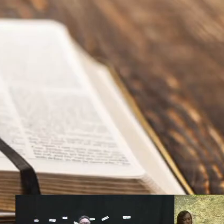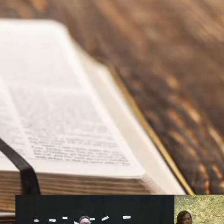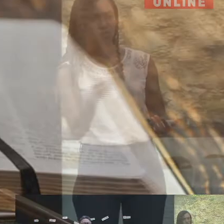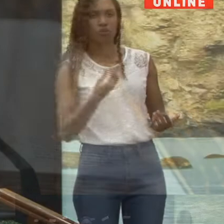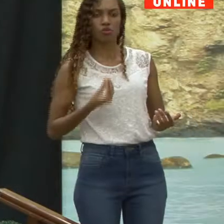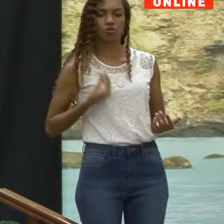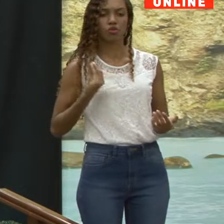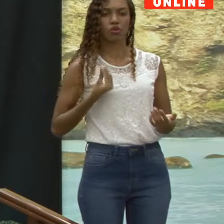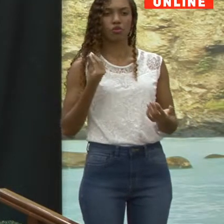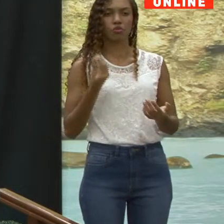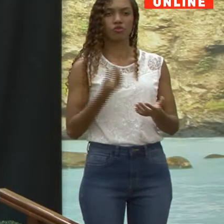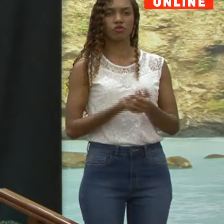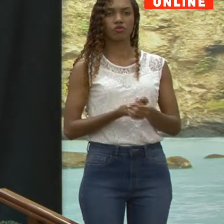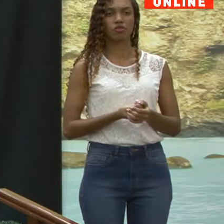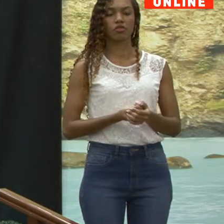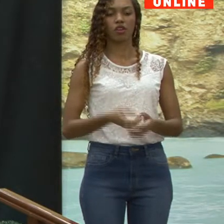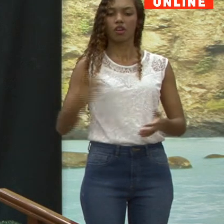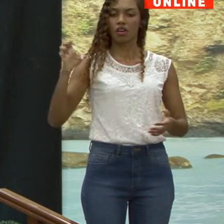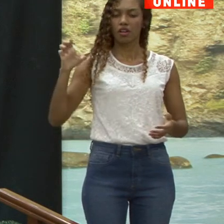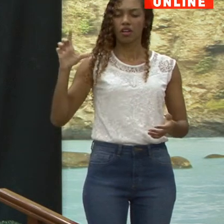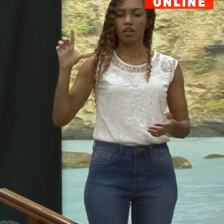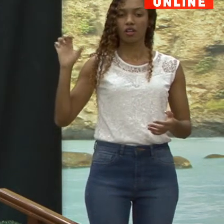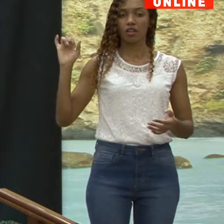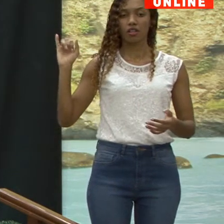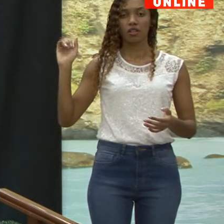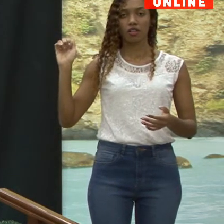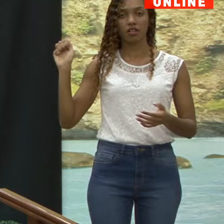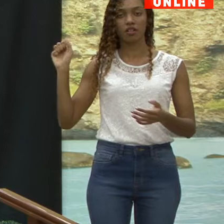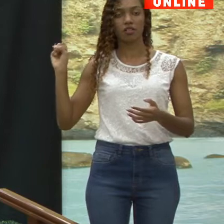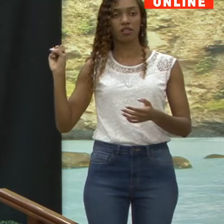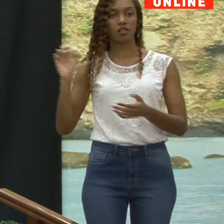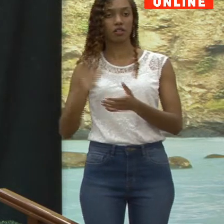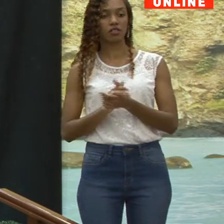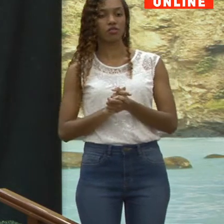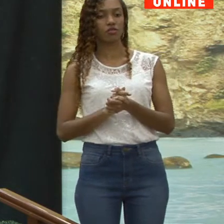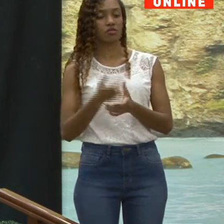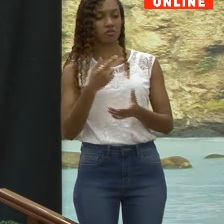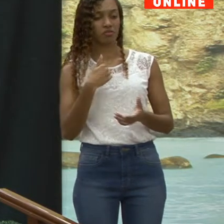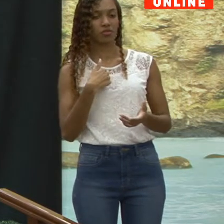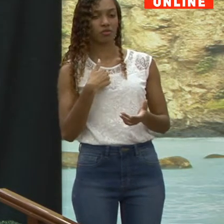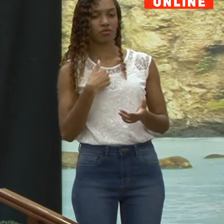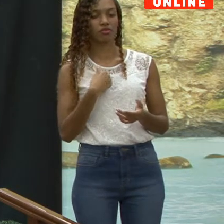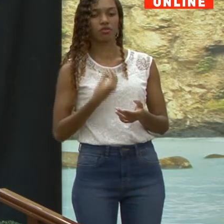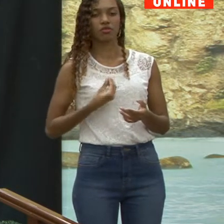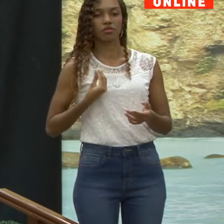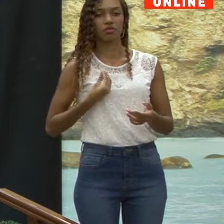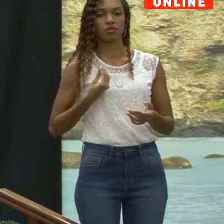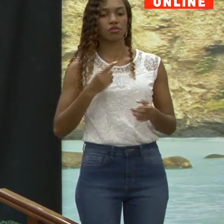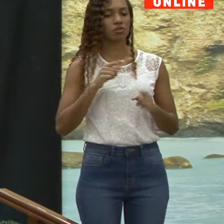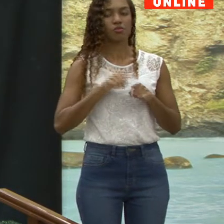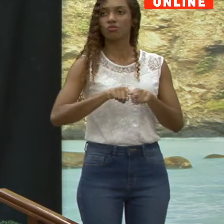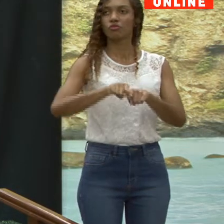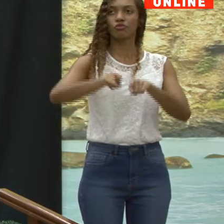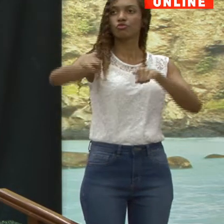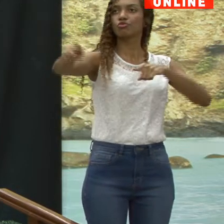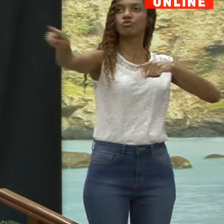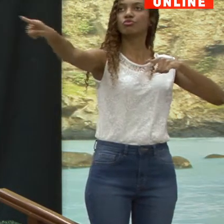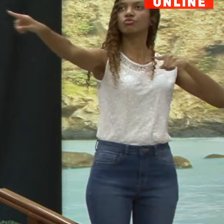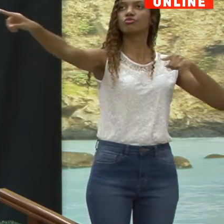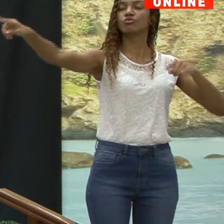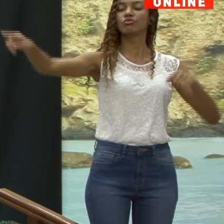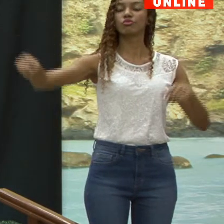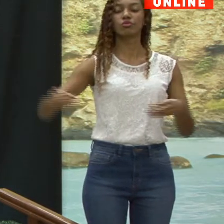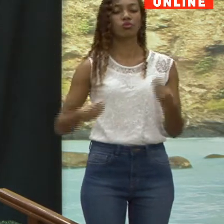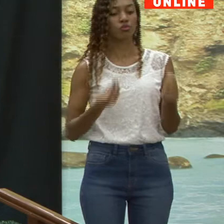crente tipo Elias? Eu estou muito longe, eu tenho a certeza disso. Mas eu queria pelo